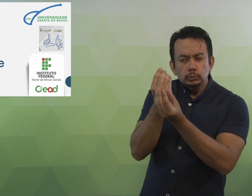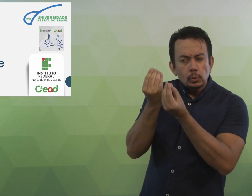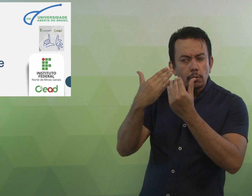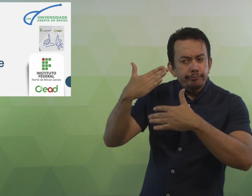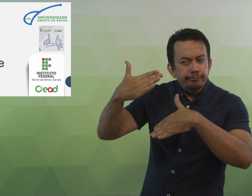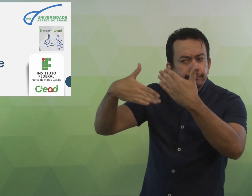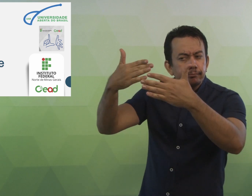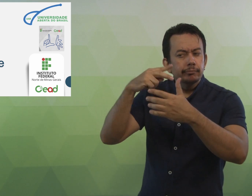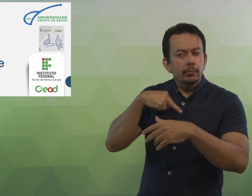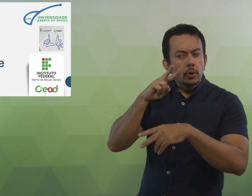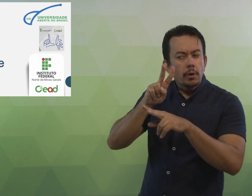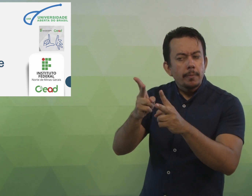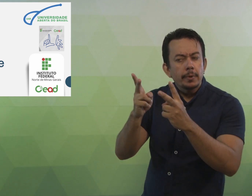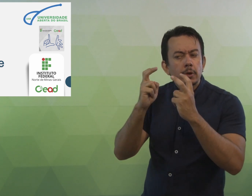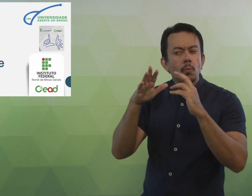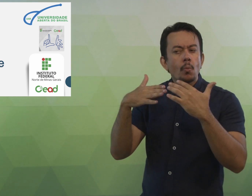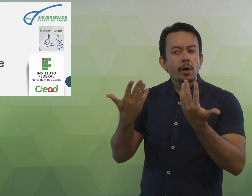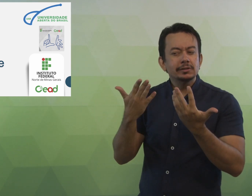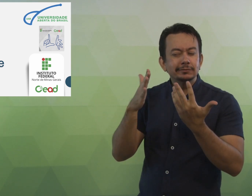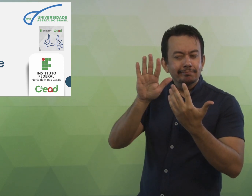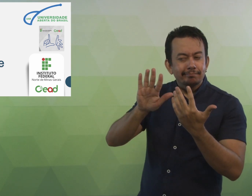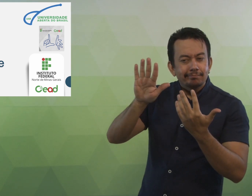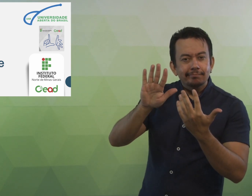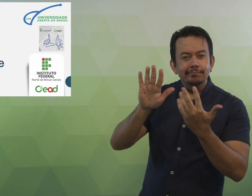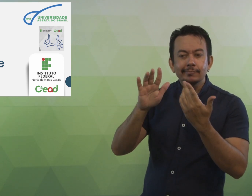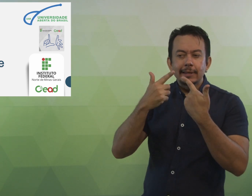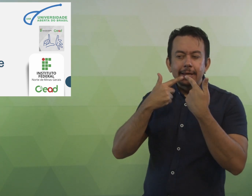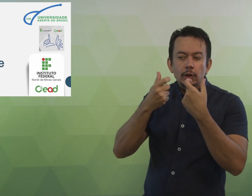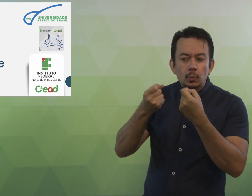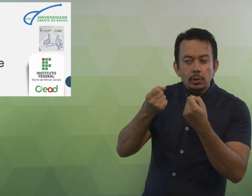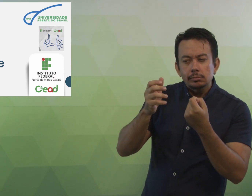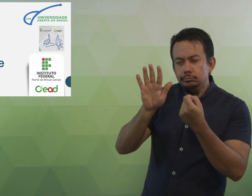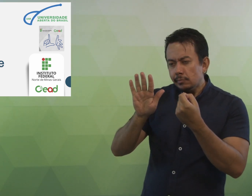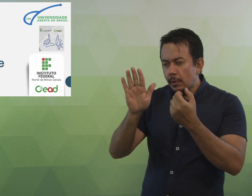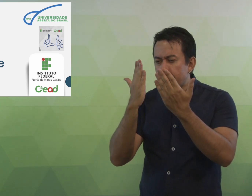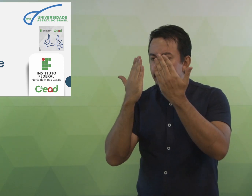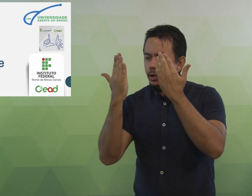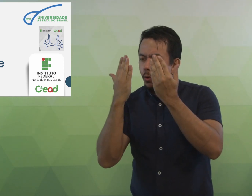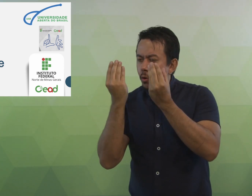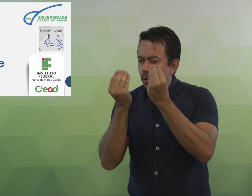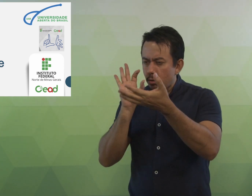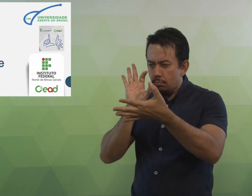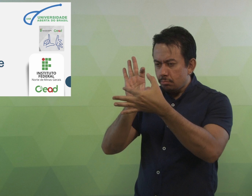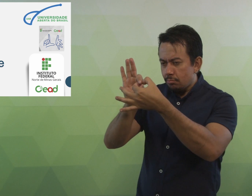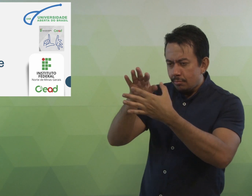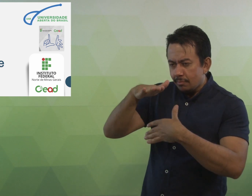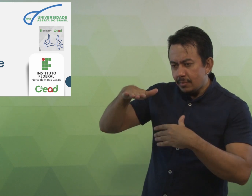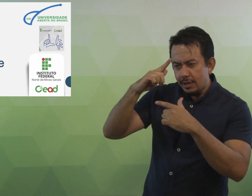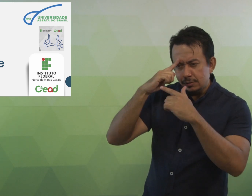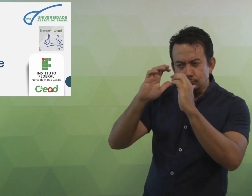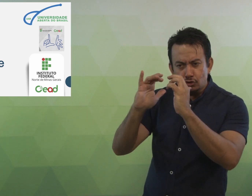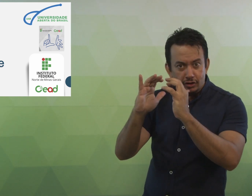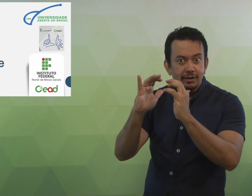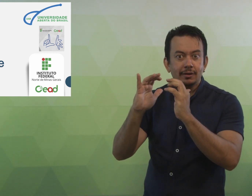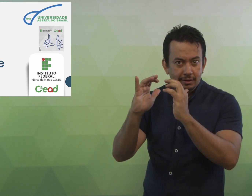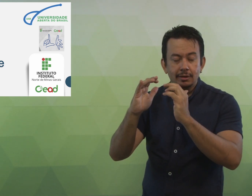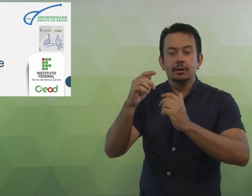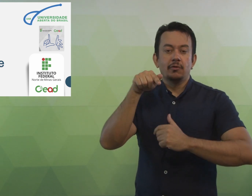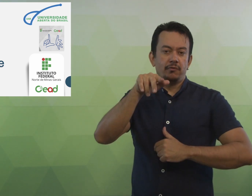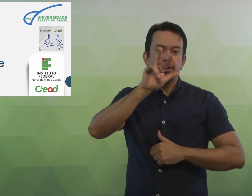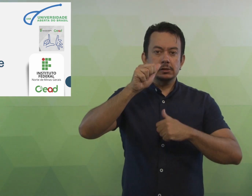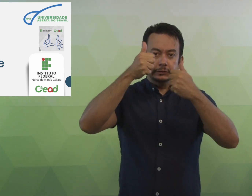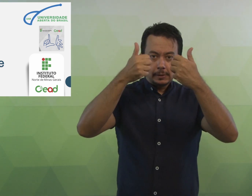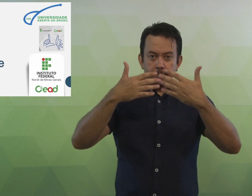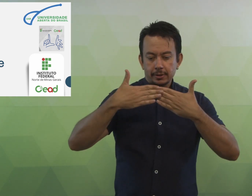que esse objeto de estudo seja observado e tenhamos a compreensão da psicologia linguística dentro